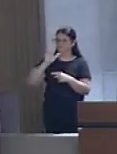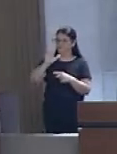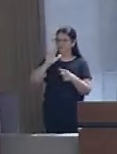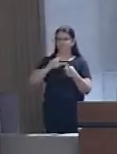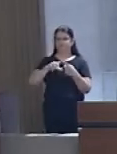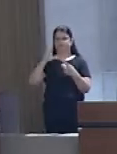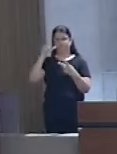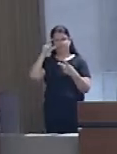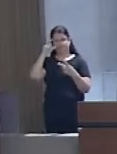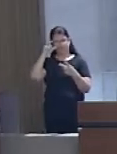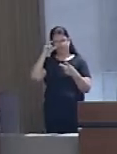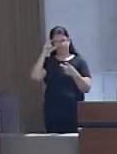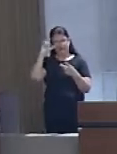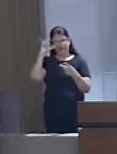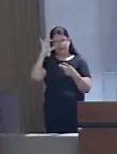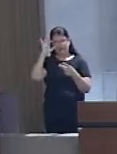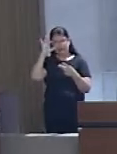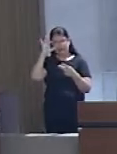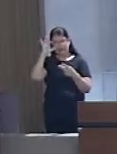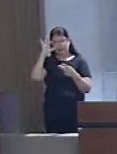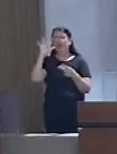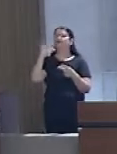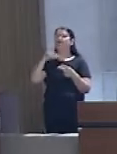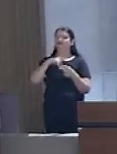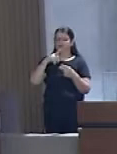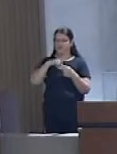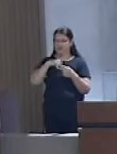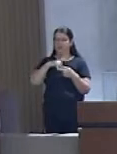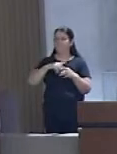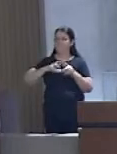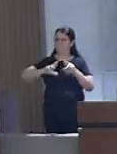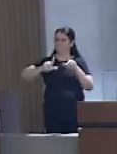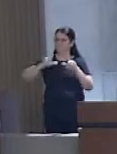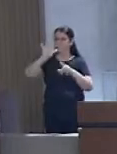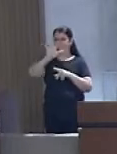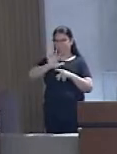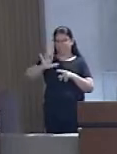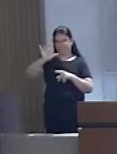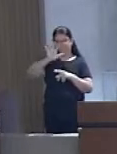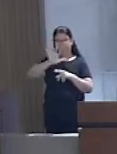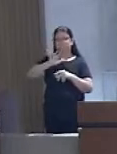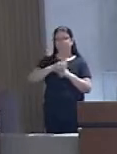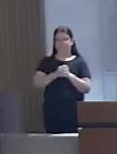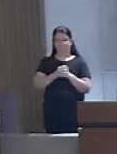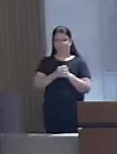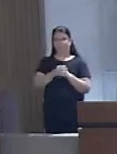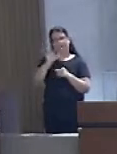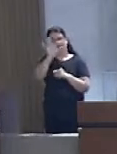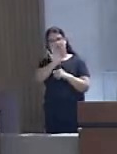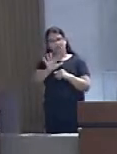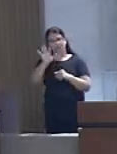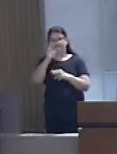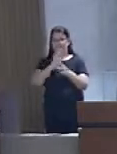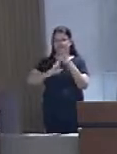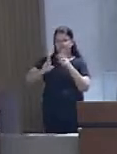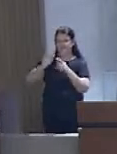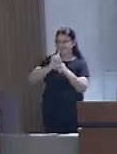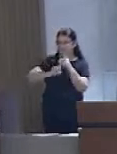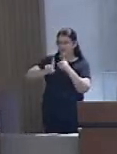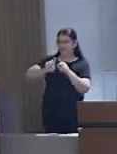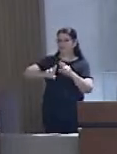Dilma, a gente tinha um ambiente diferente, um ambiente de diálogo